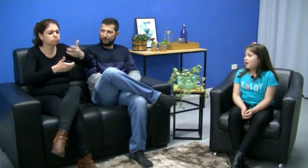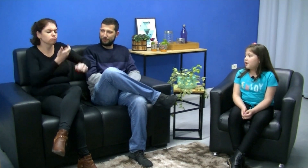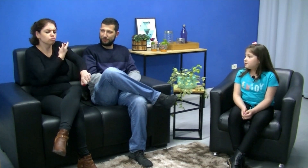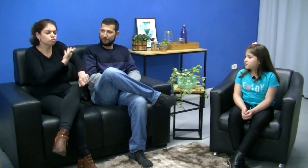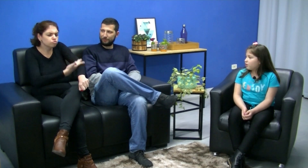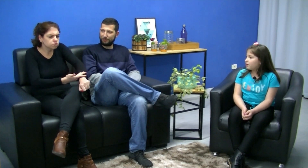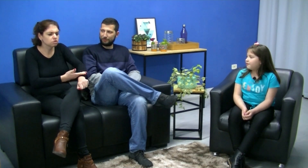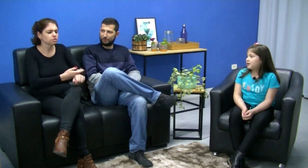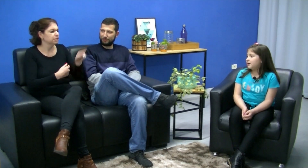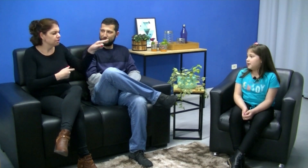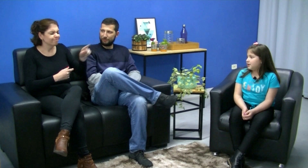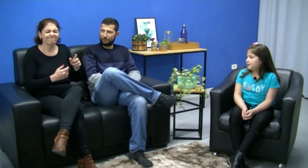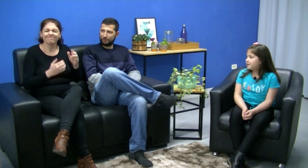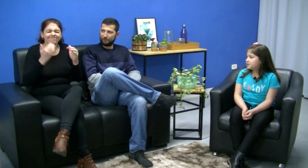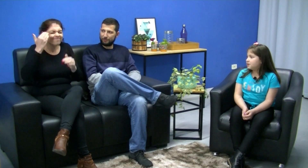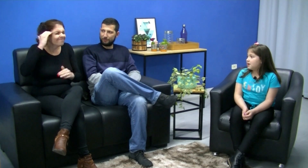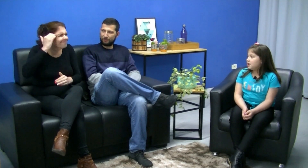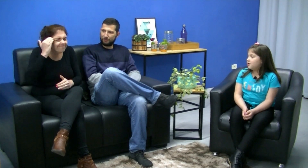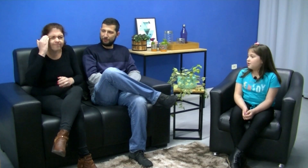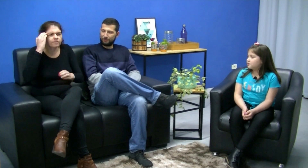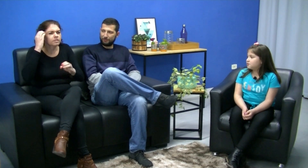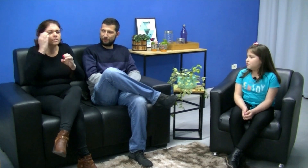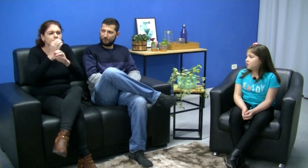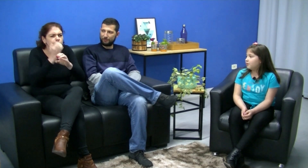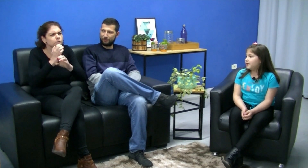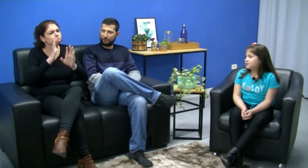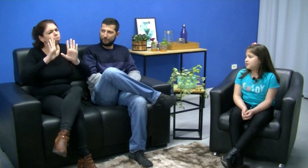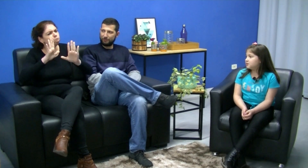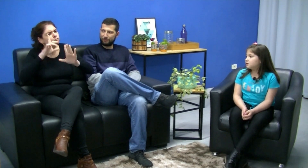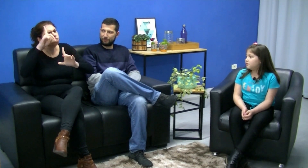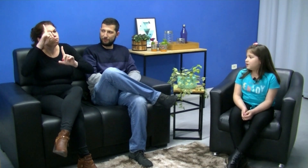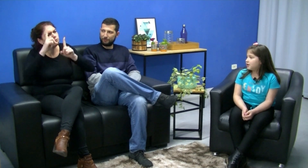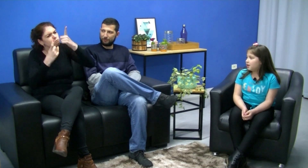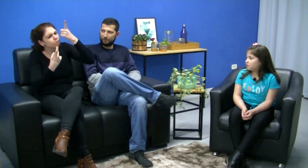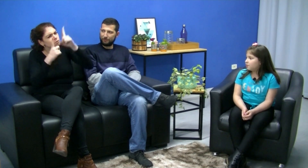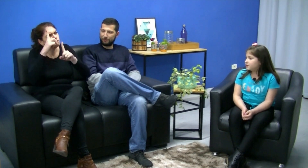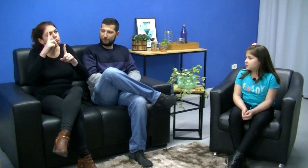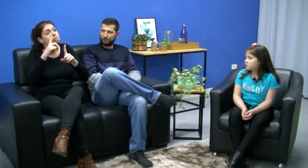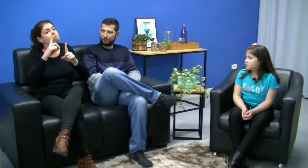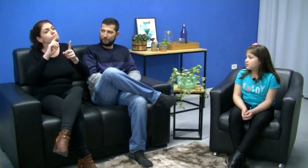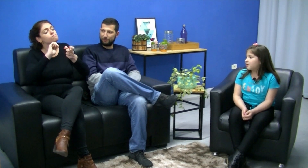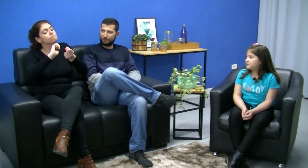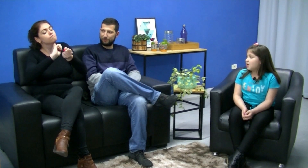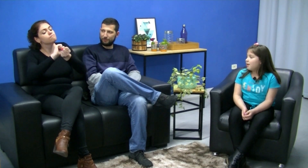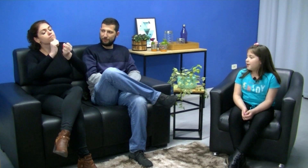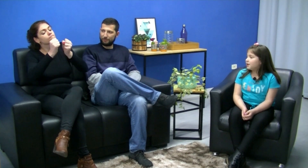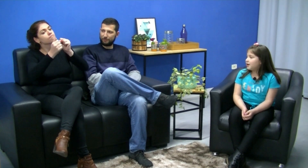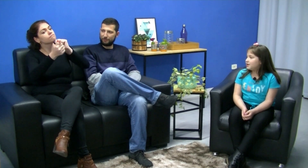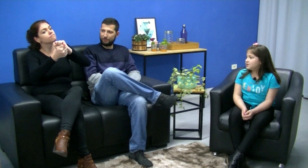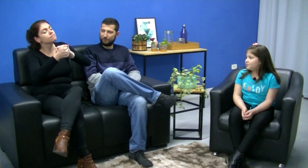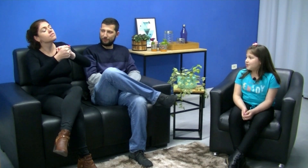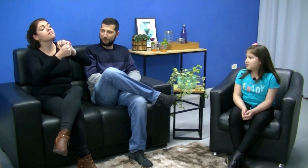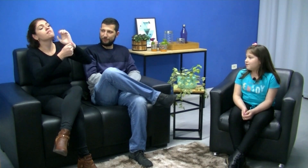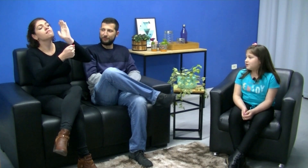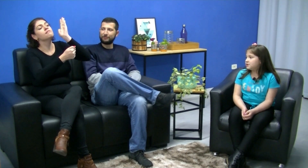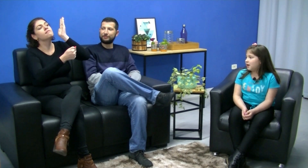Eu escolho falar em libras e eu acostumo. Às vezes eu não entendo muitas coisas, mas pela expressão facial